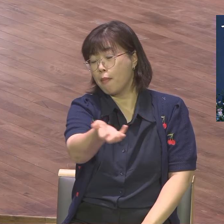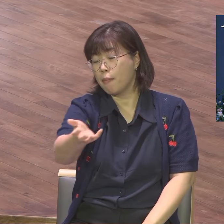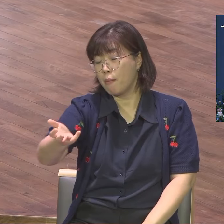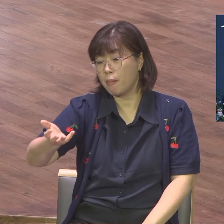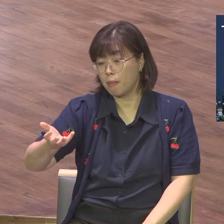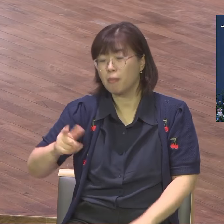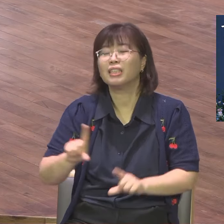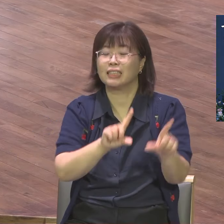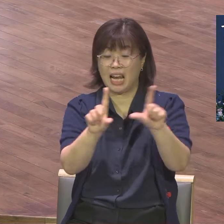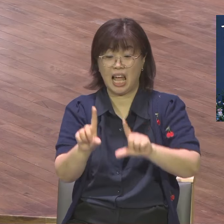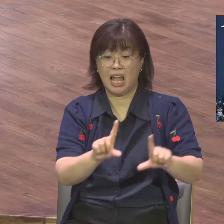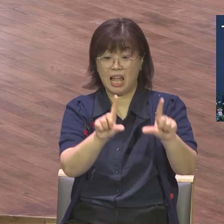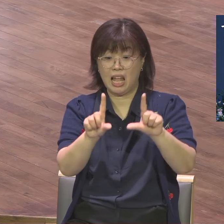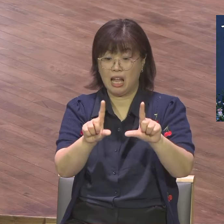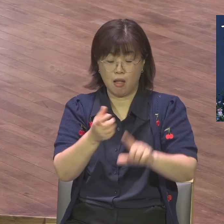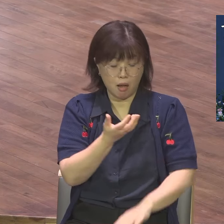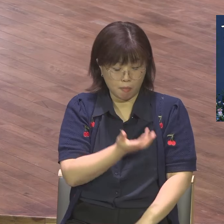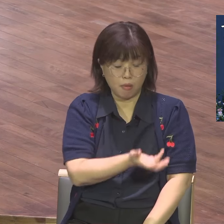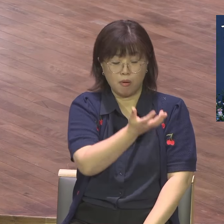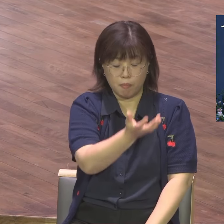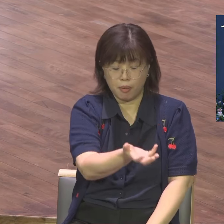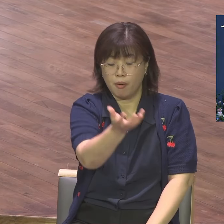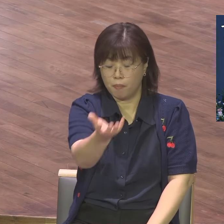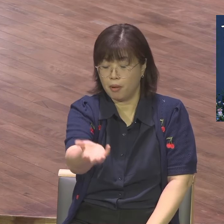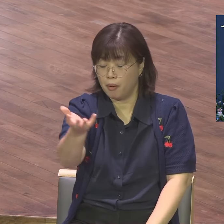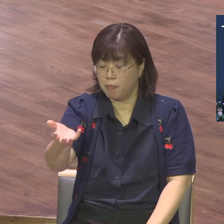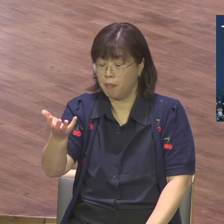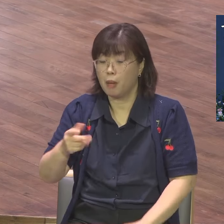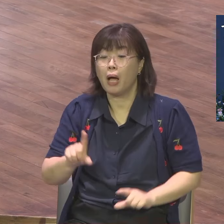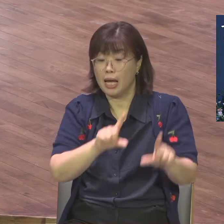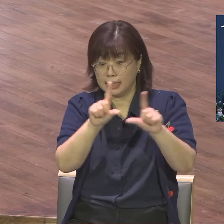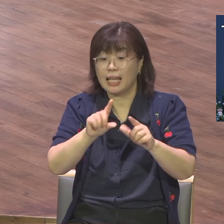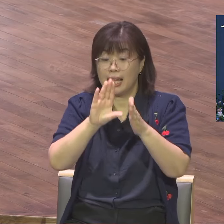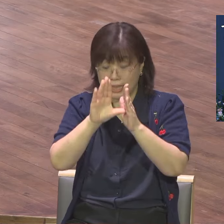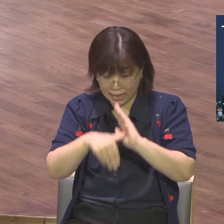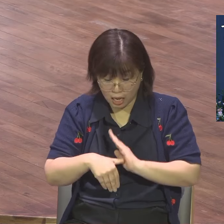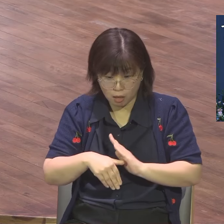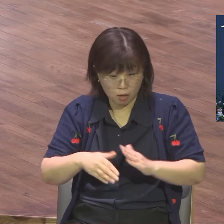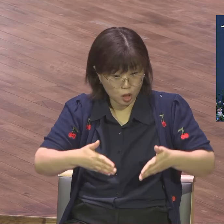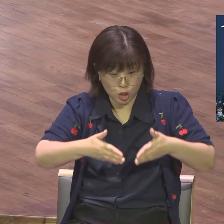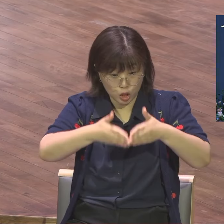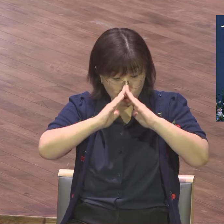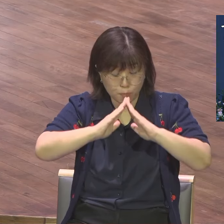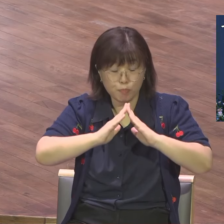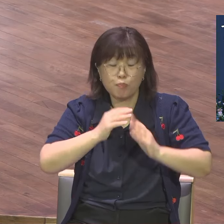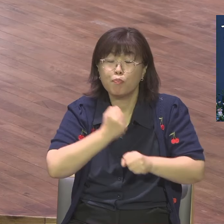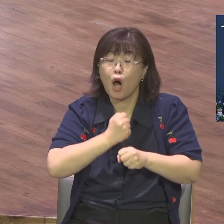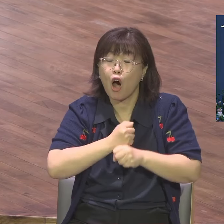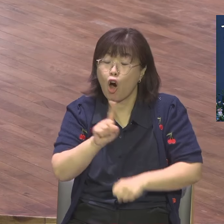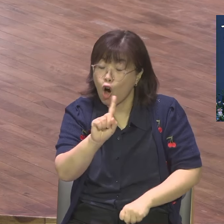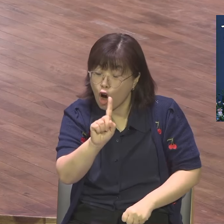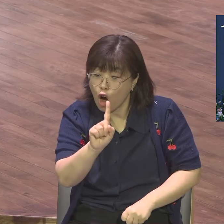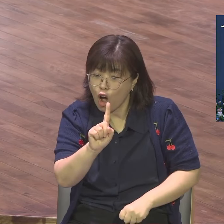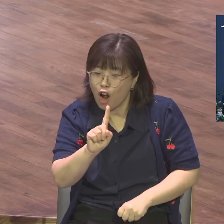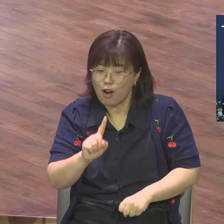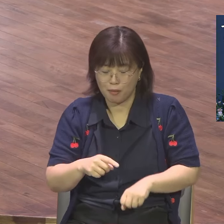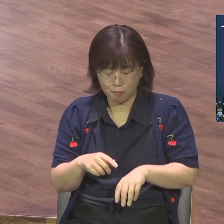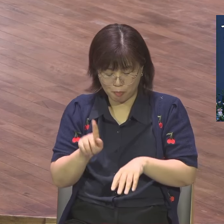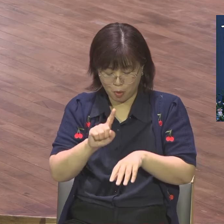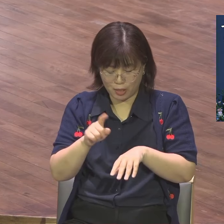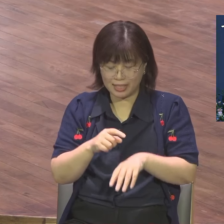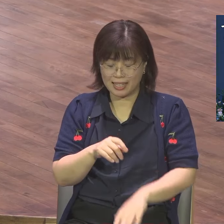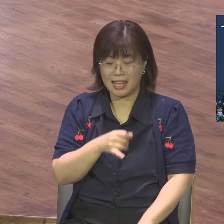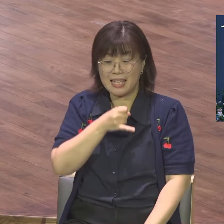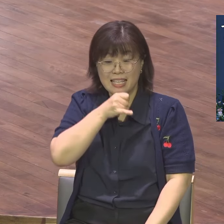살았어요. 이 게달은 그래서요 이 흑염소에다 흑염소 가죽으로 만든 장막에서